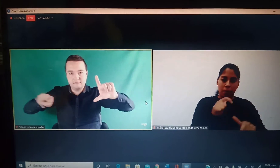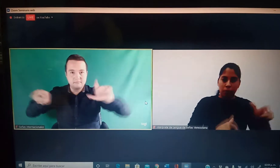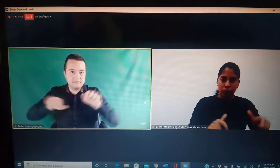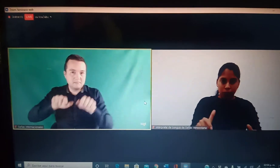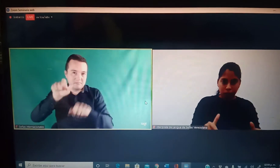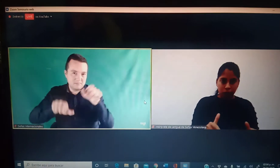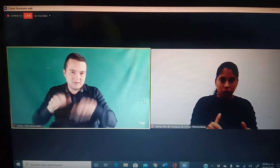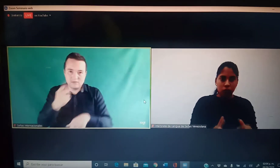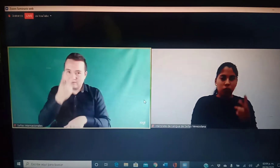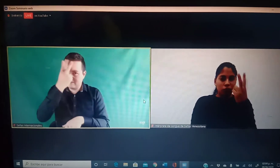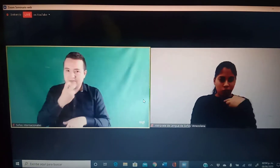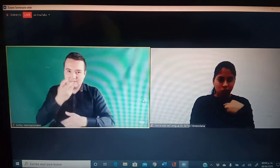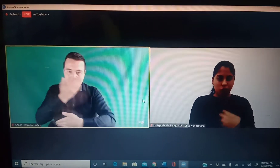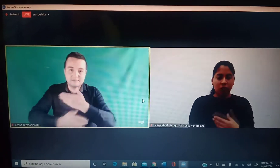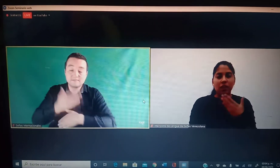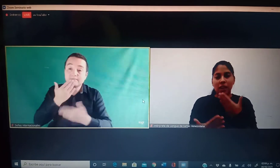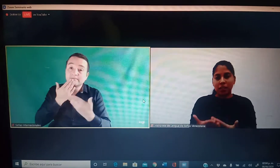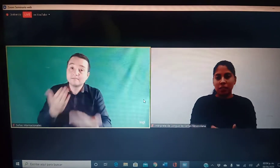Gracias.